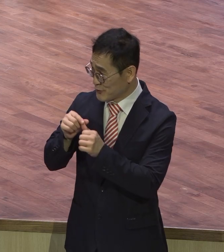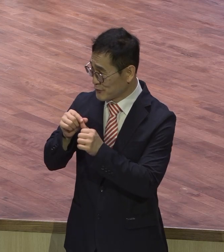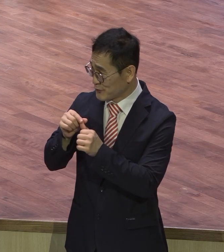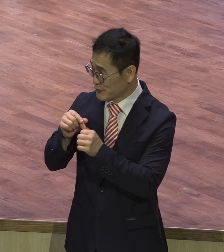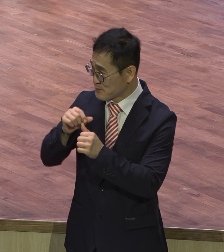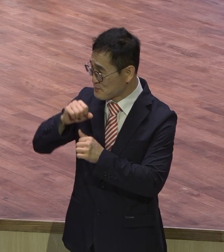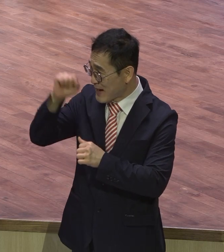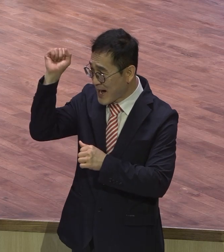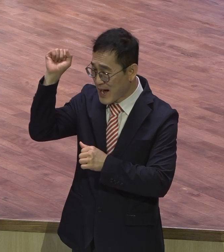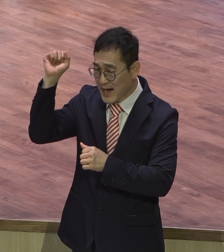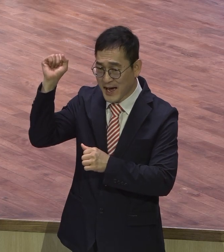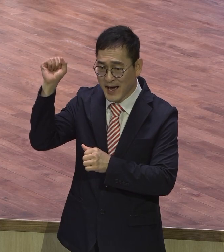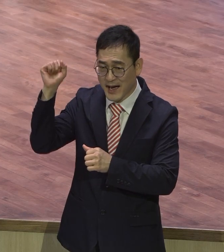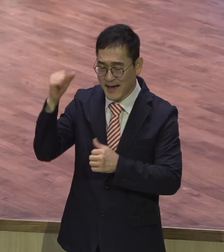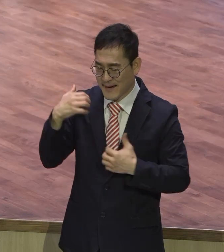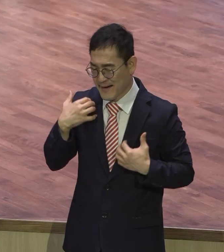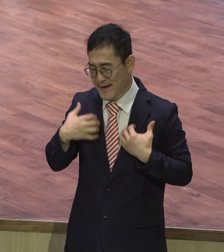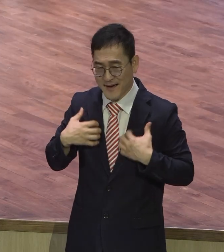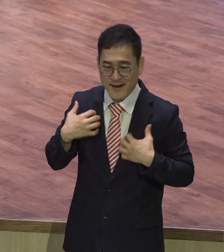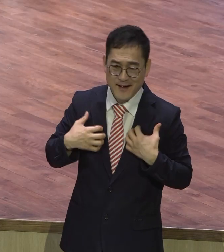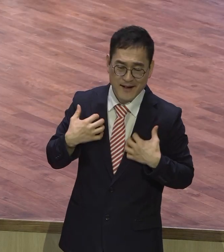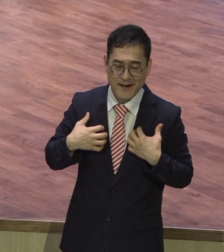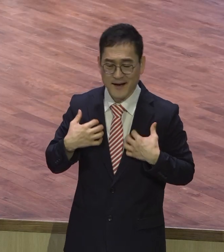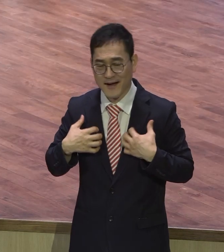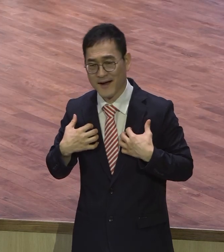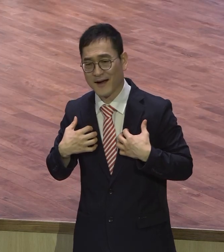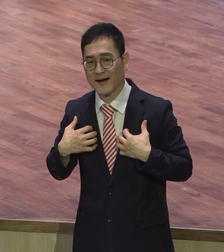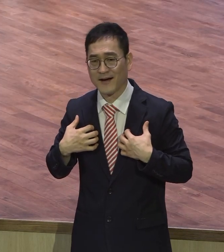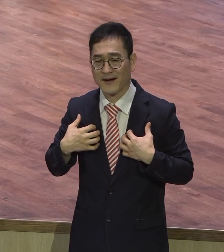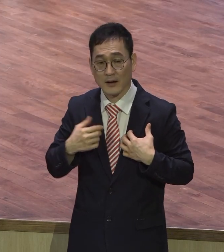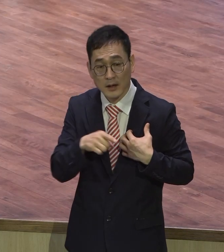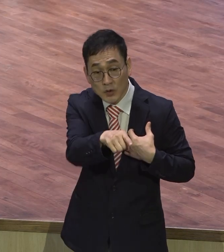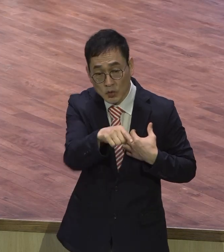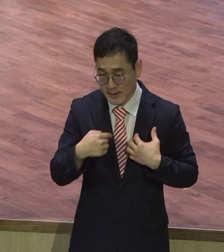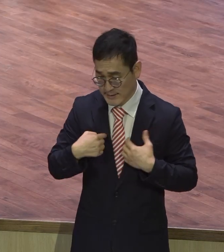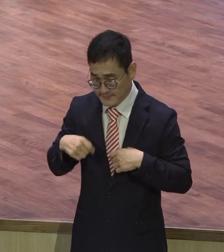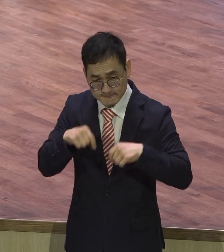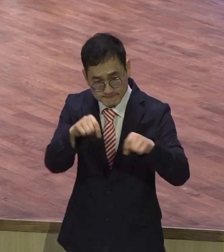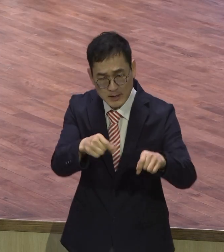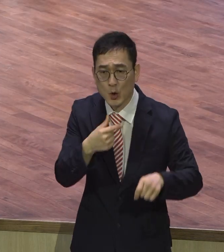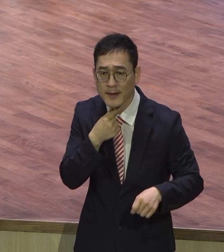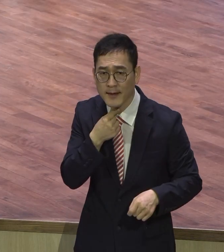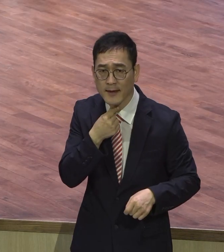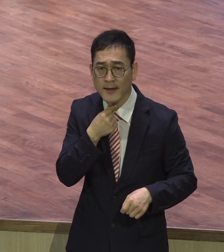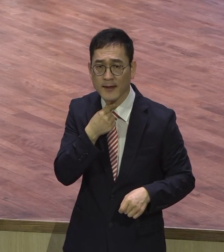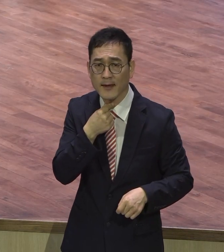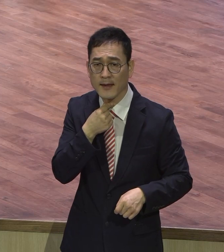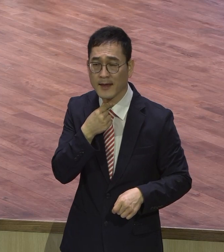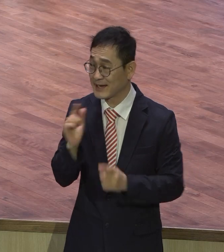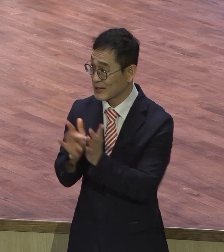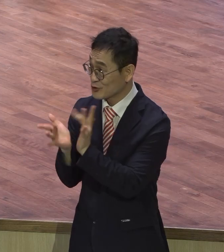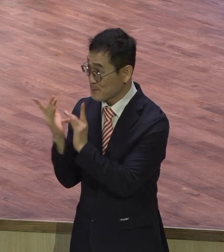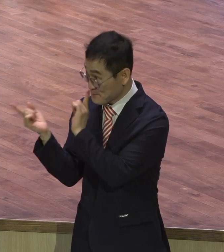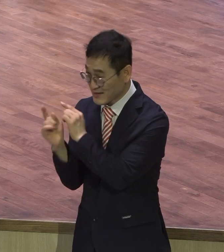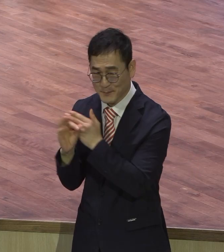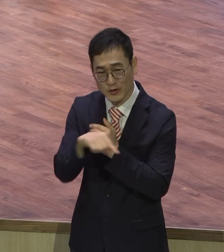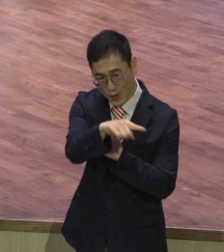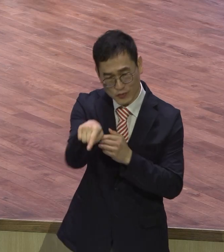제자된 것처럼 이 복음 듣고 변화된 것처럼 같이 변화되기를 바라는 예수님만 만나면 나처럼 변화되는데